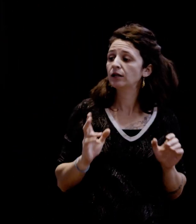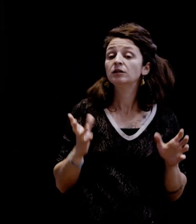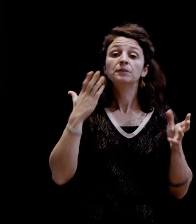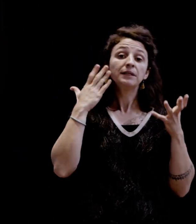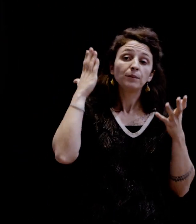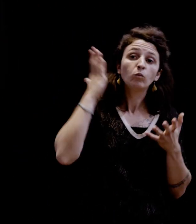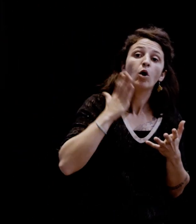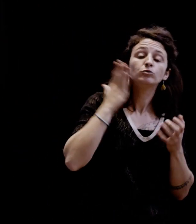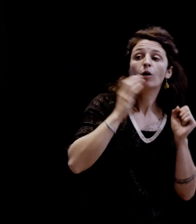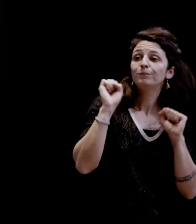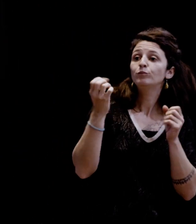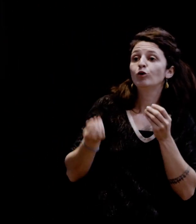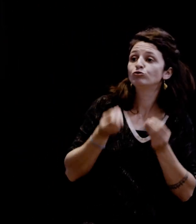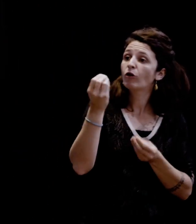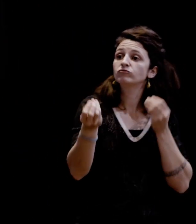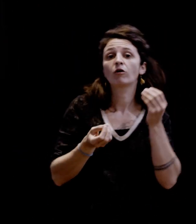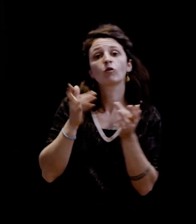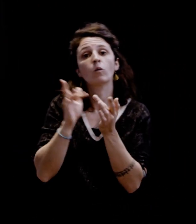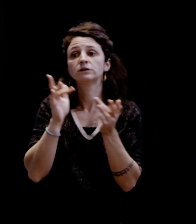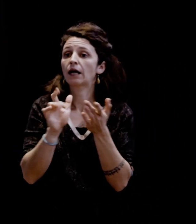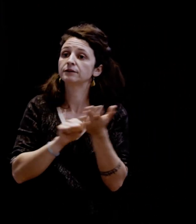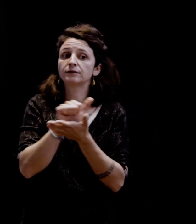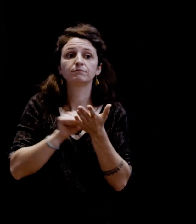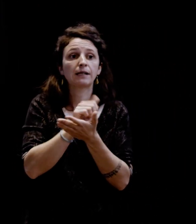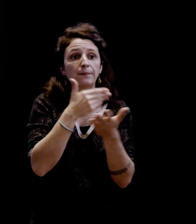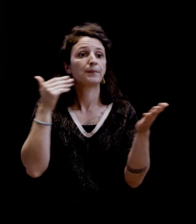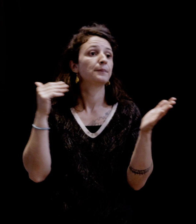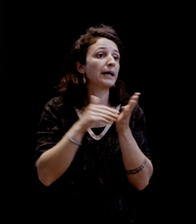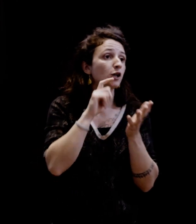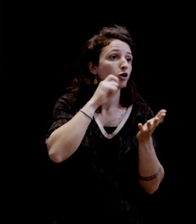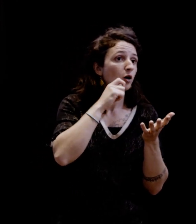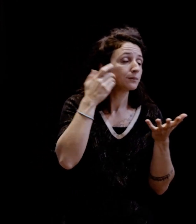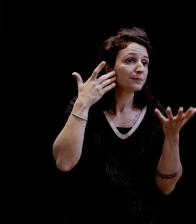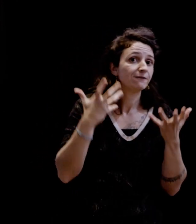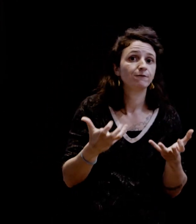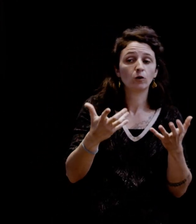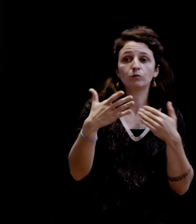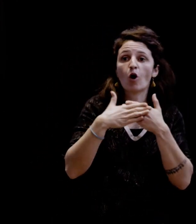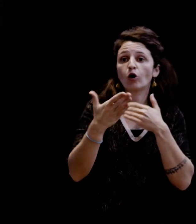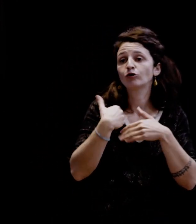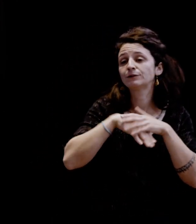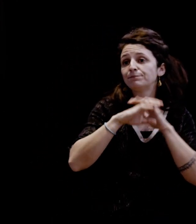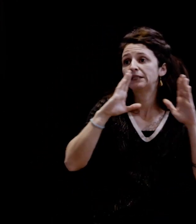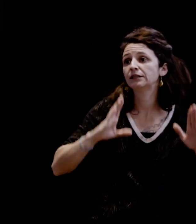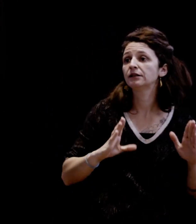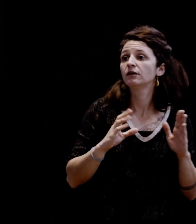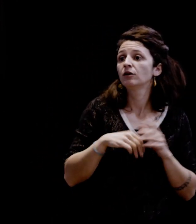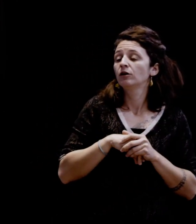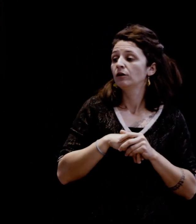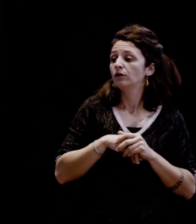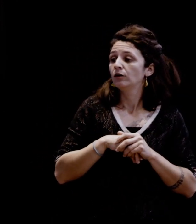et je le fais pour pas mal de pathologies, le meilleur dentiste dans le meilleur centre de compétences à côté de chez vous.